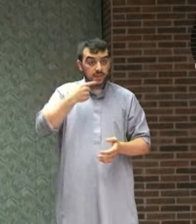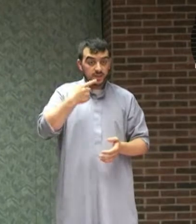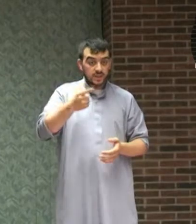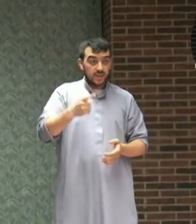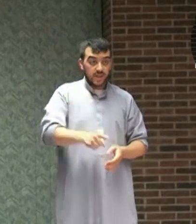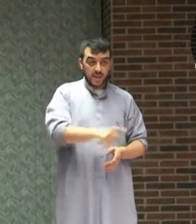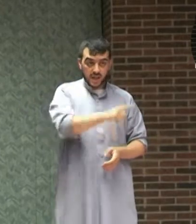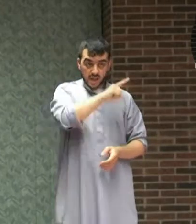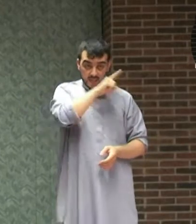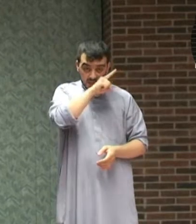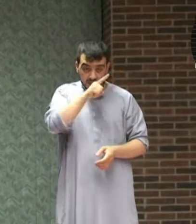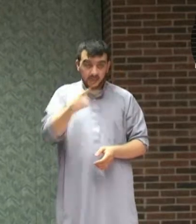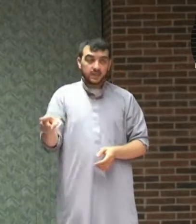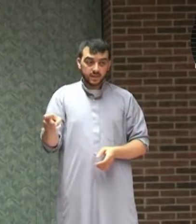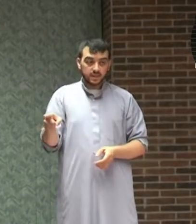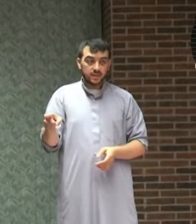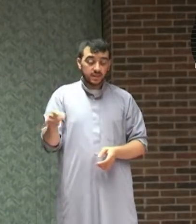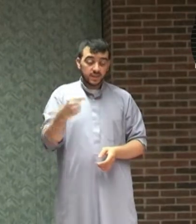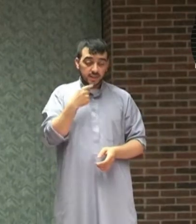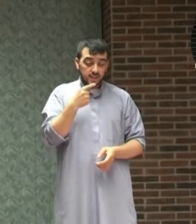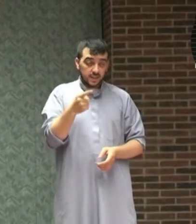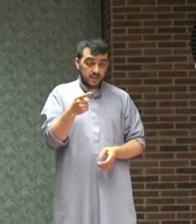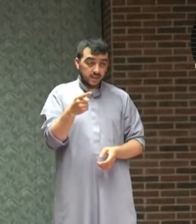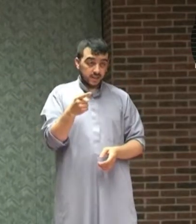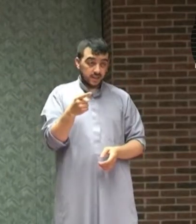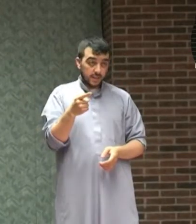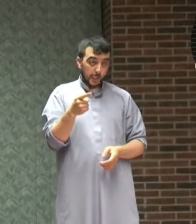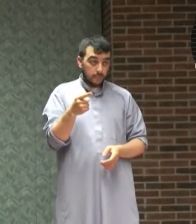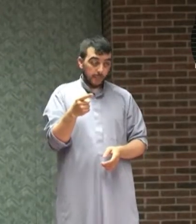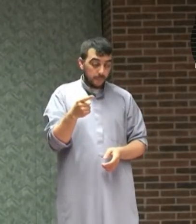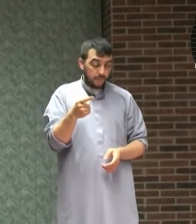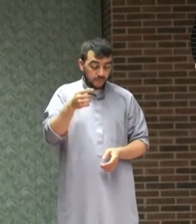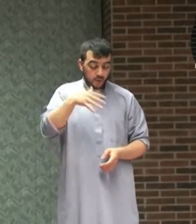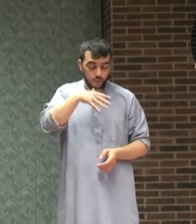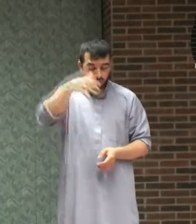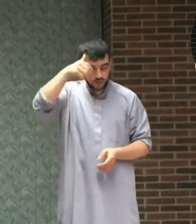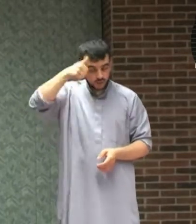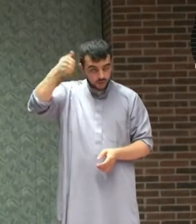sallam a interdit de manière très claire et